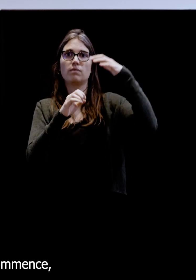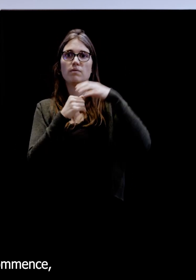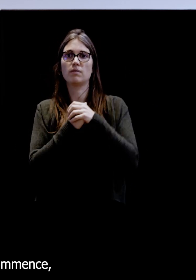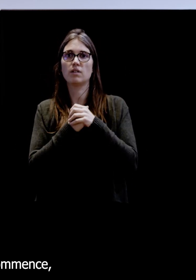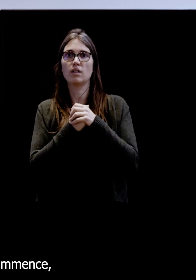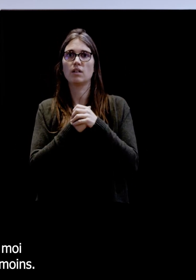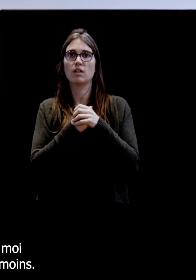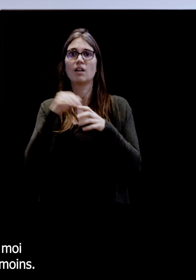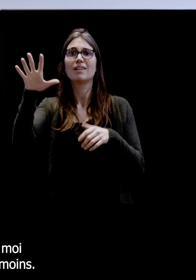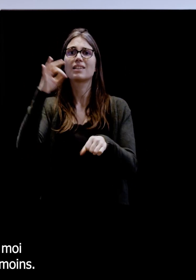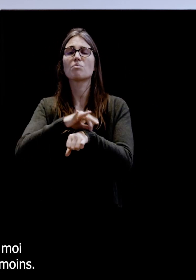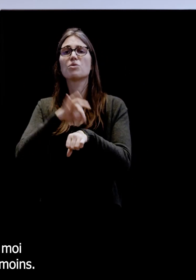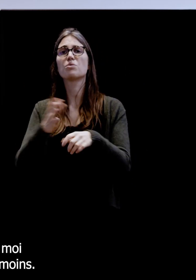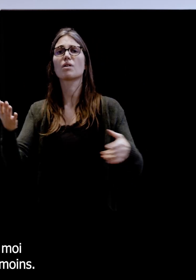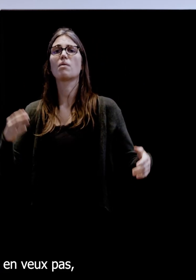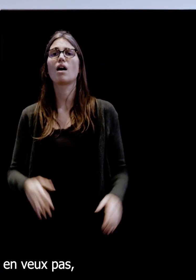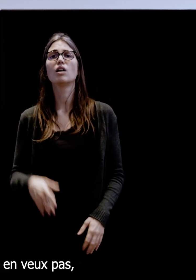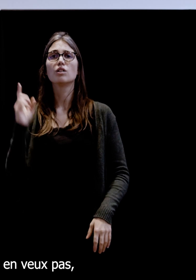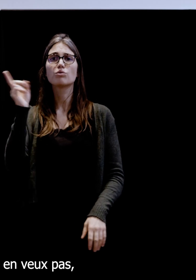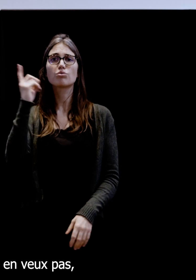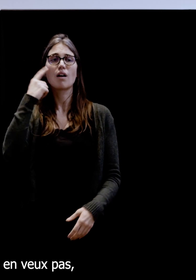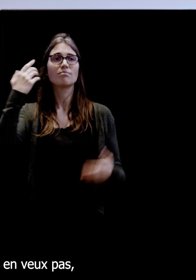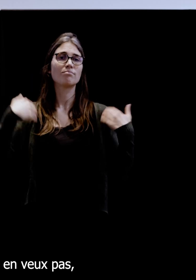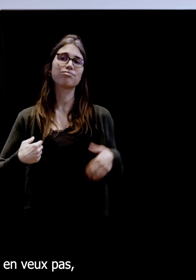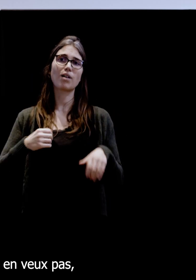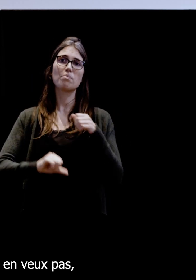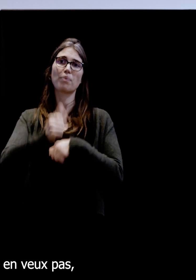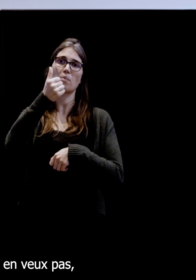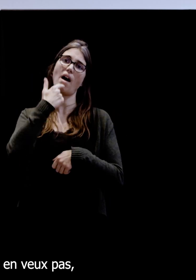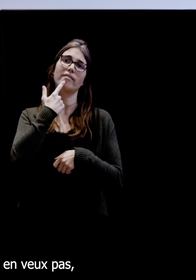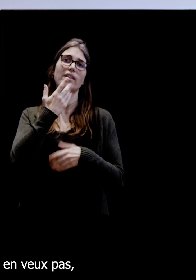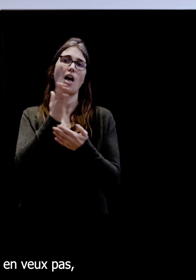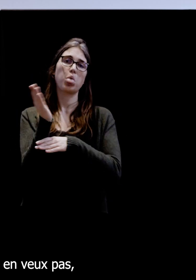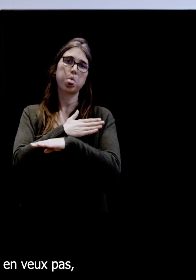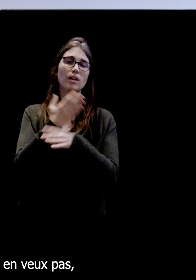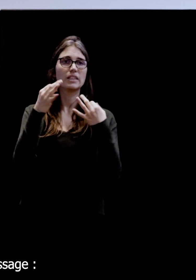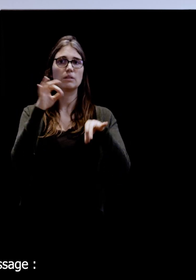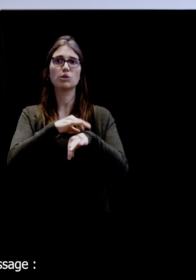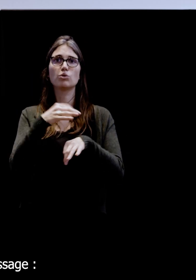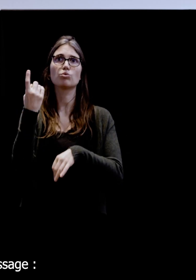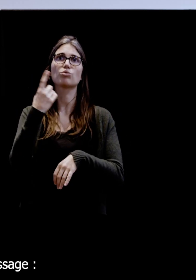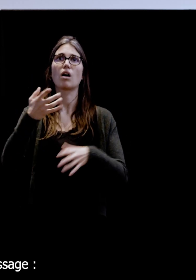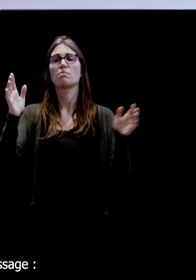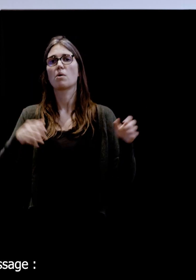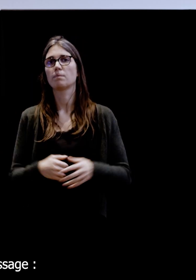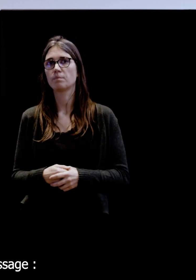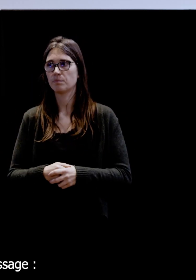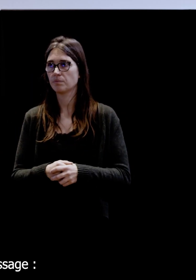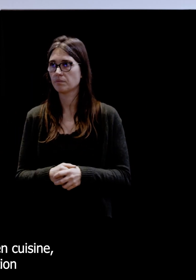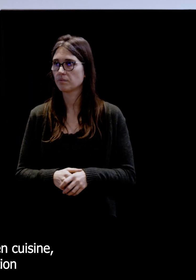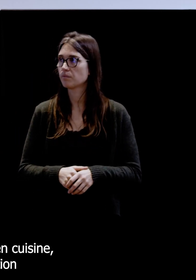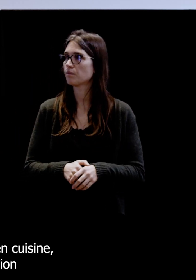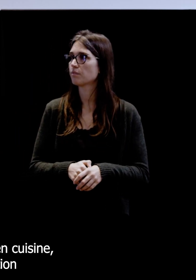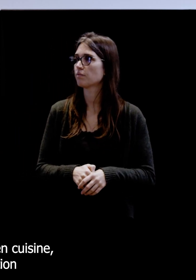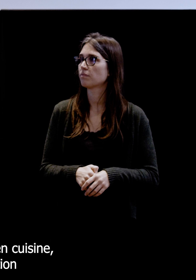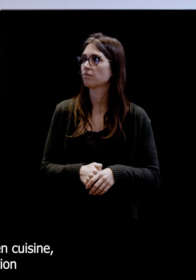C'est toujours moi qui commence, donc c'est toujours moi qui ai 10 minutes de moins, mais c'est pas grave, je vous en veux pas. Voilà. Alors, grand message,